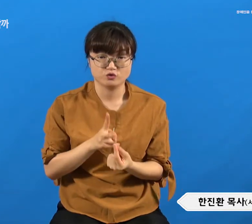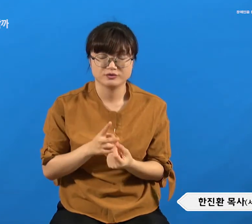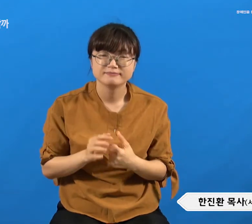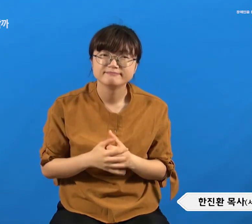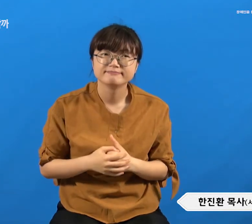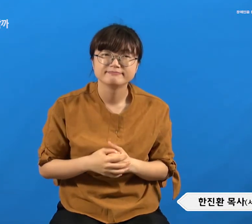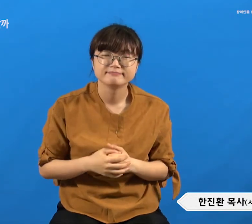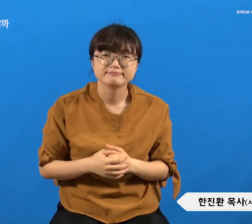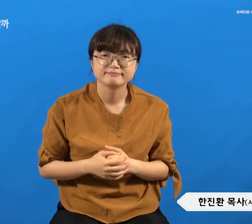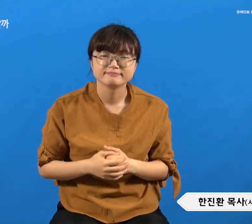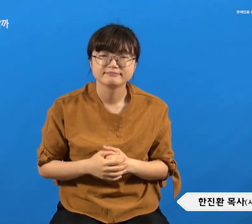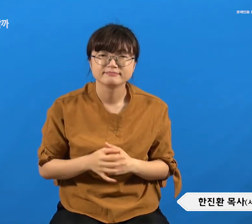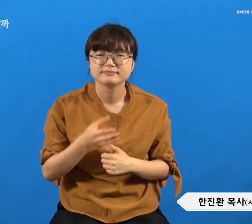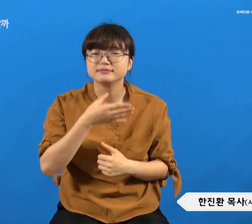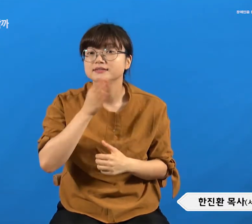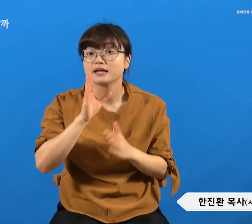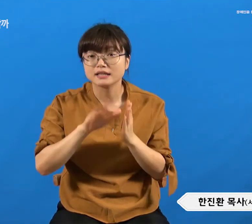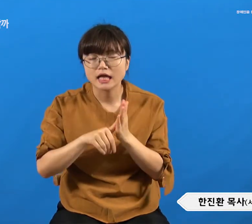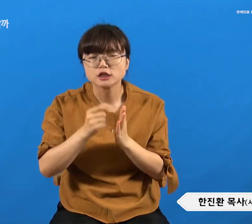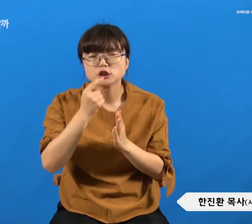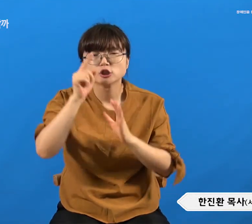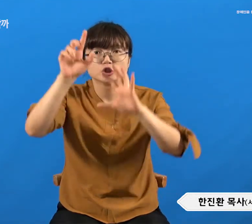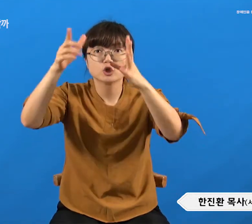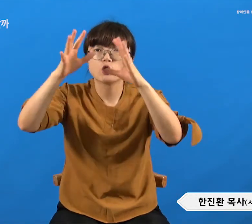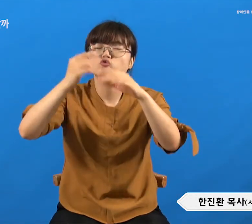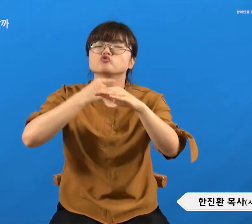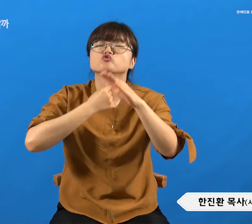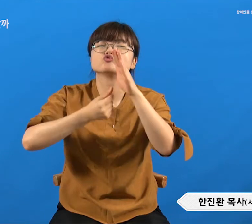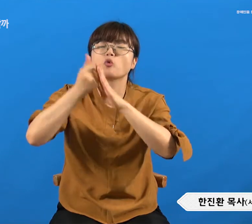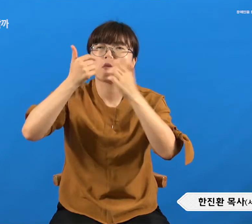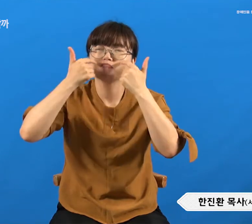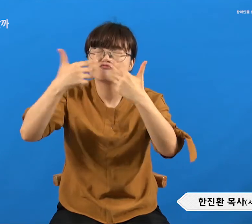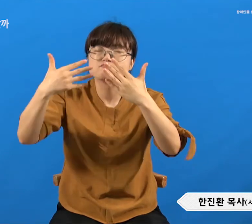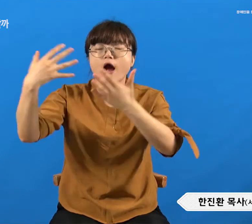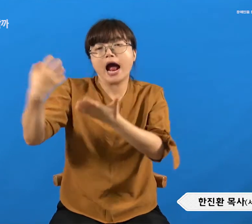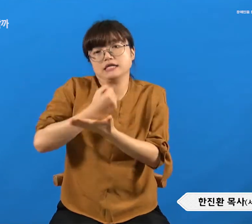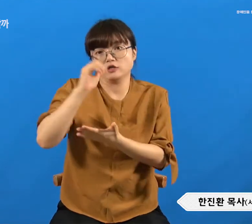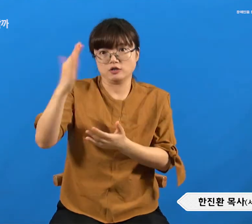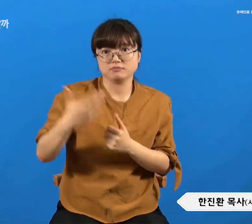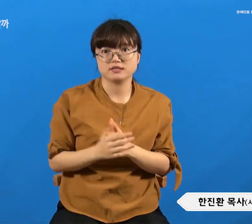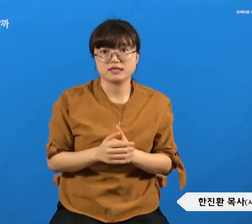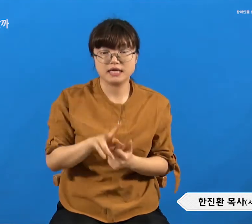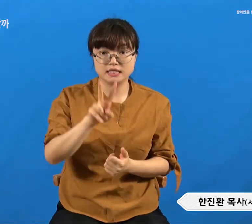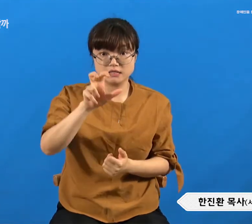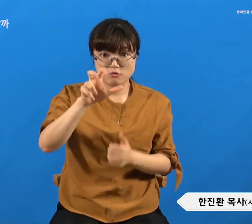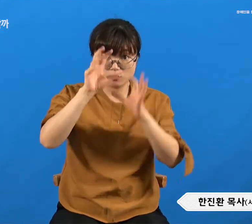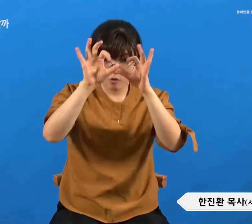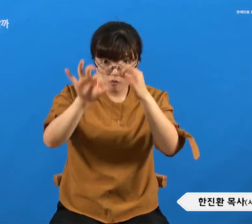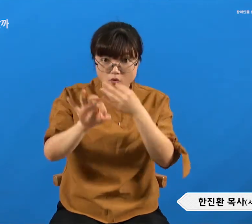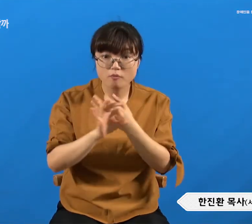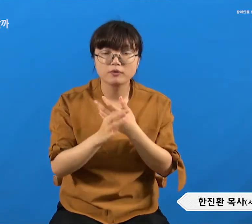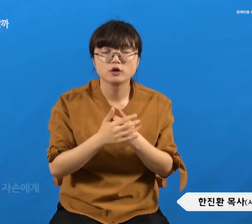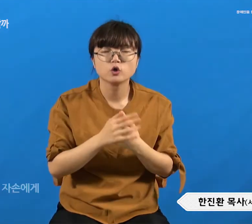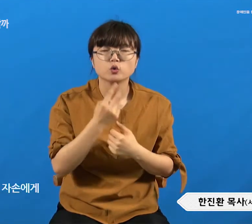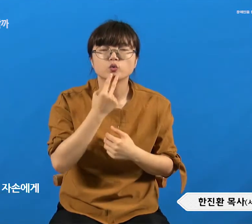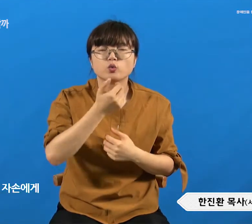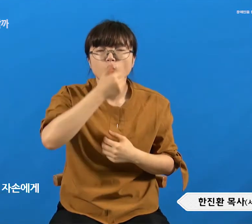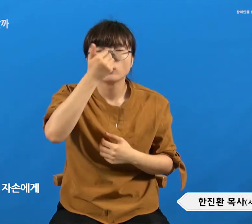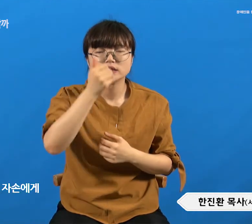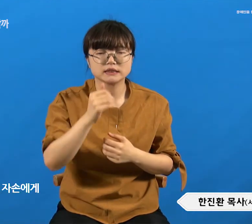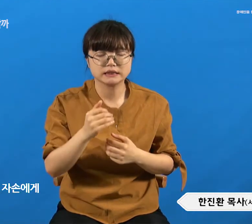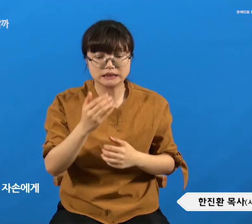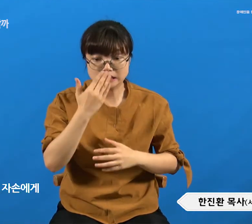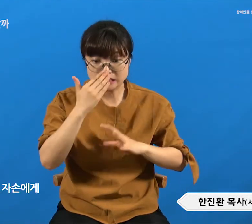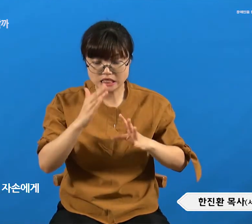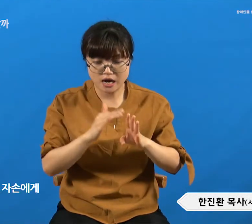둘째로는 후반전에는 천국 소망을 분명히 하고 살아야 합니다. 25절에 요셉이 또